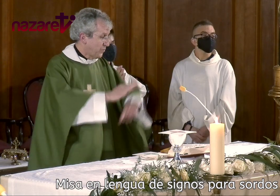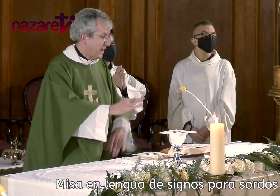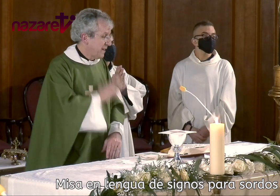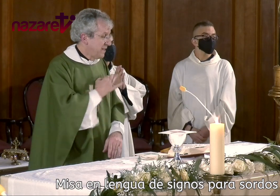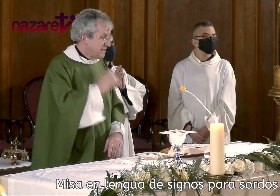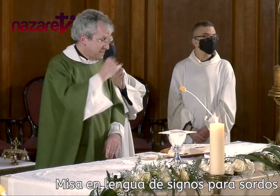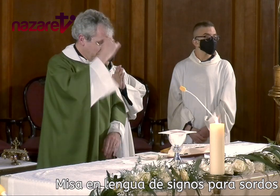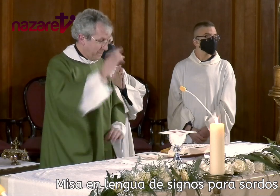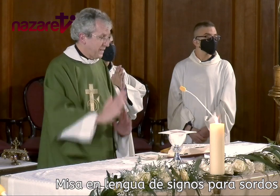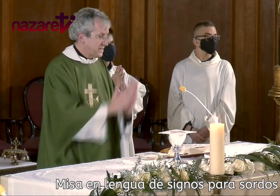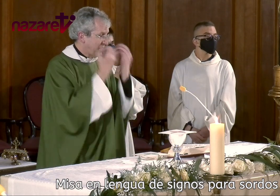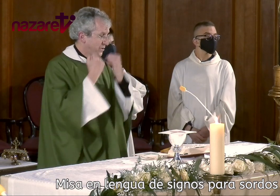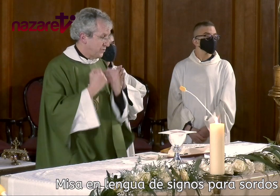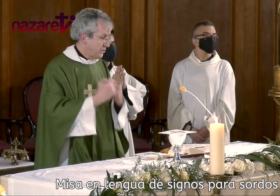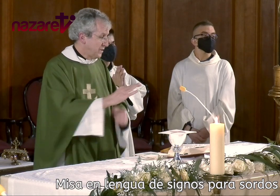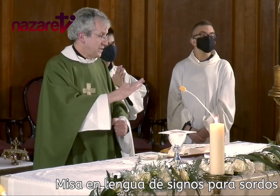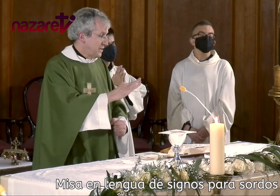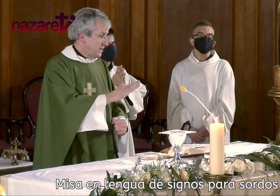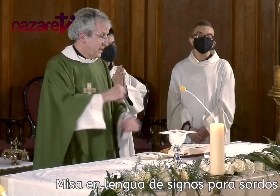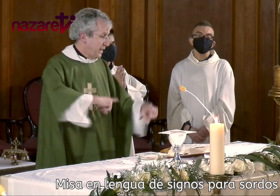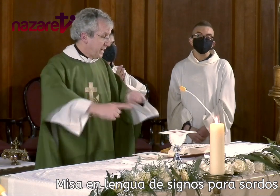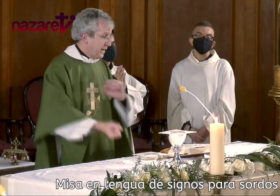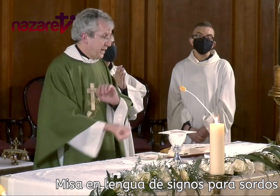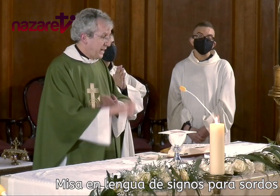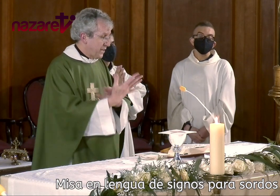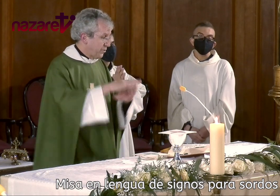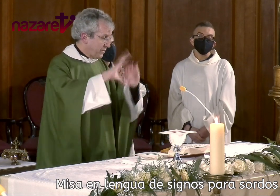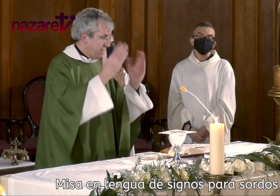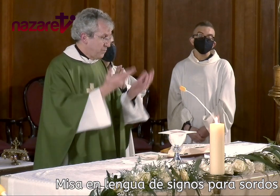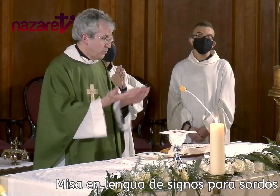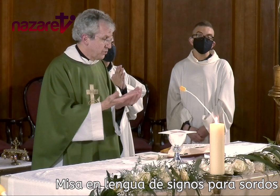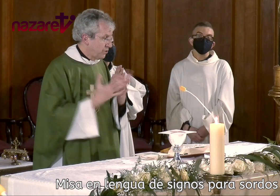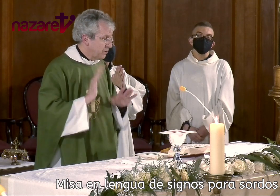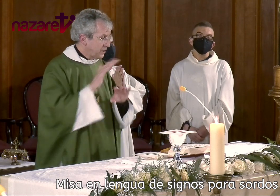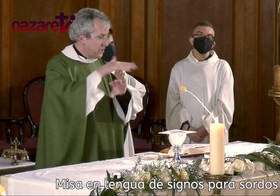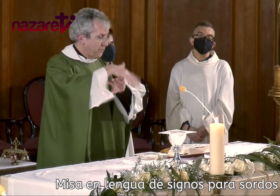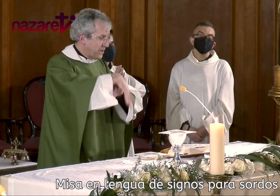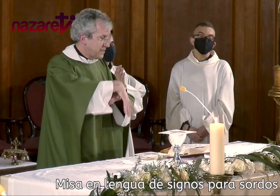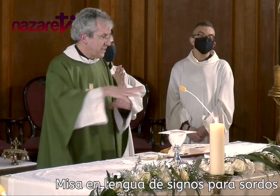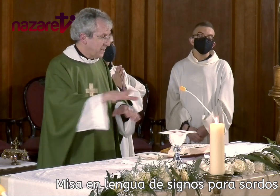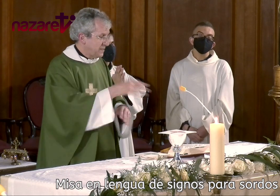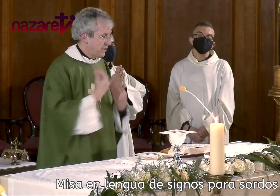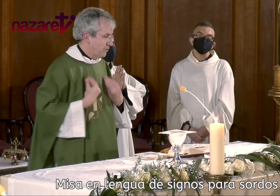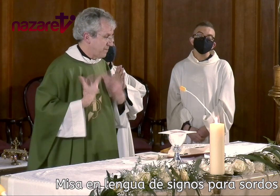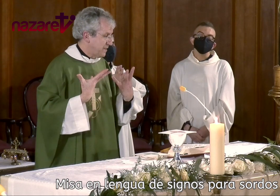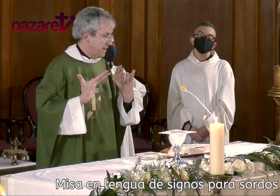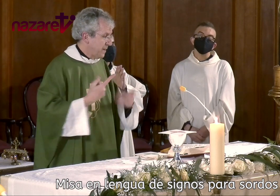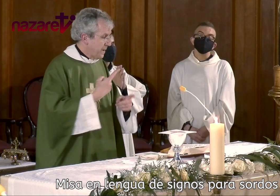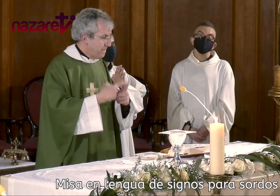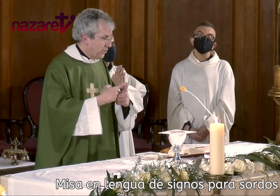señor padre santo creador del mundo y fuente de toda vida porque